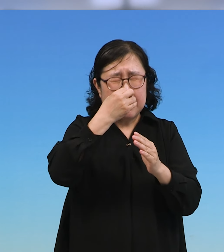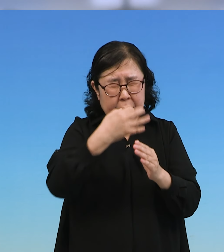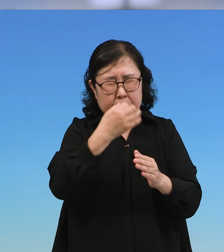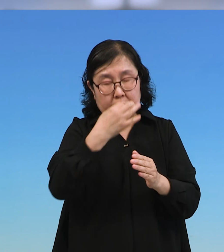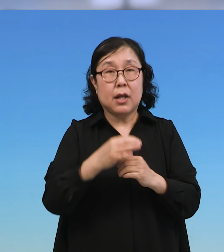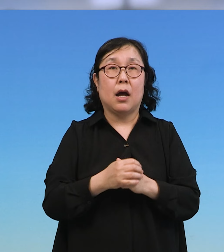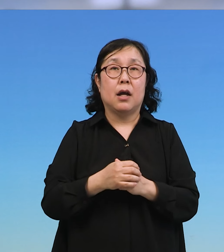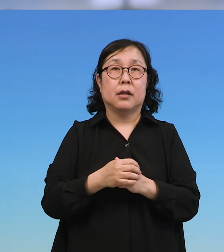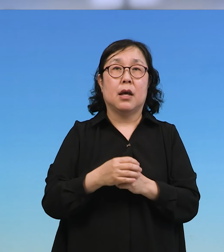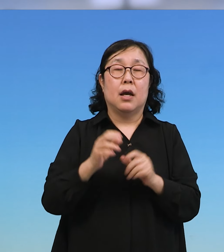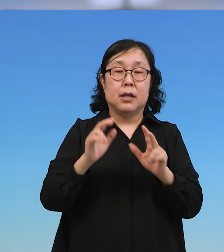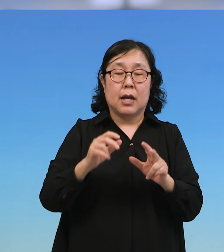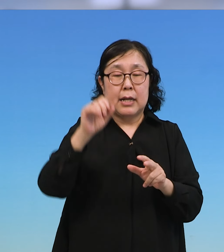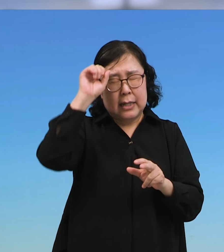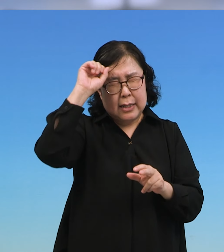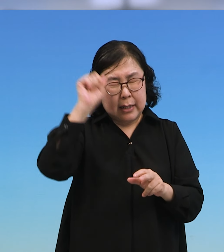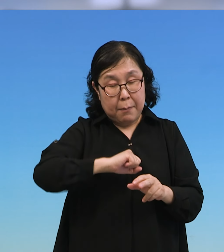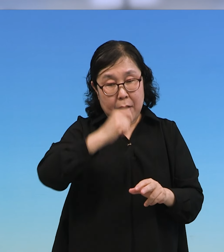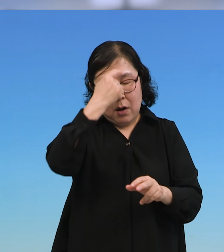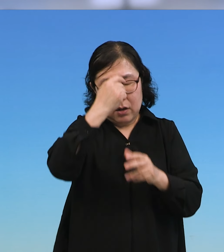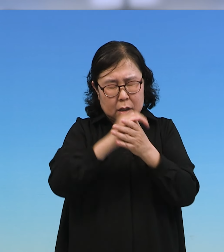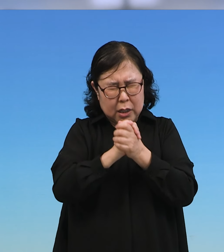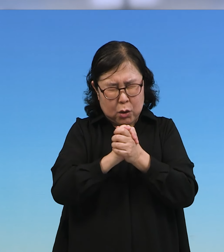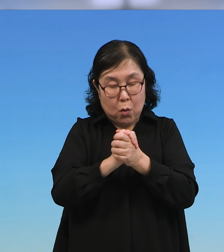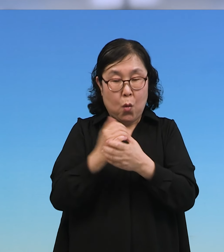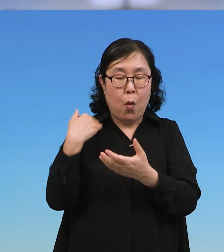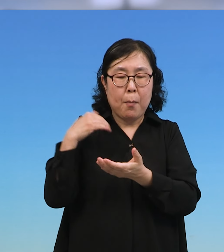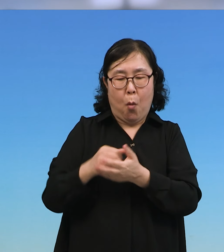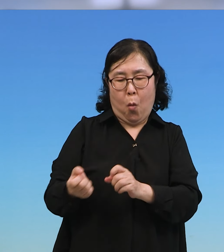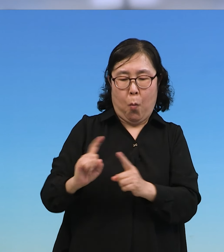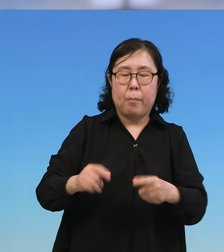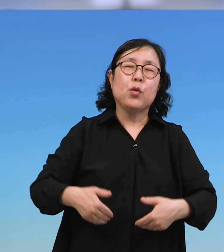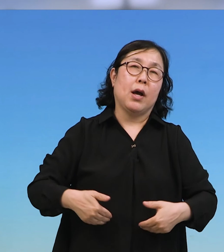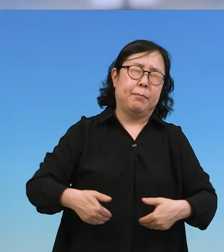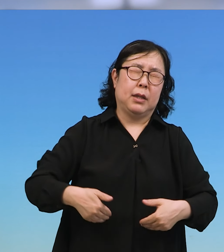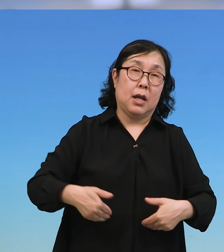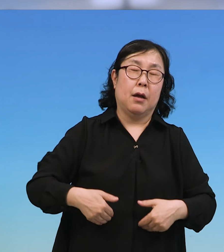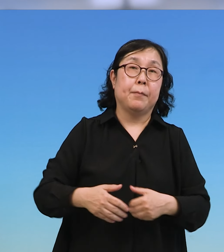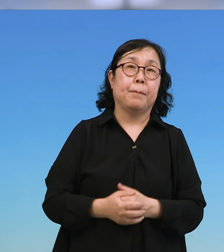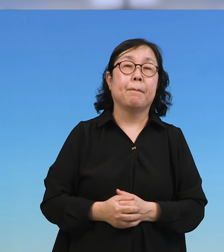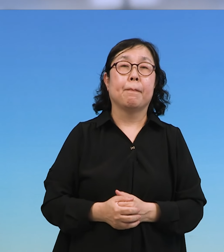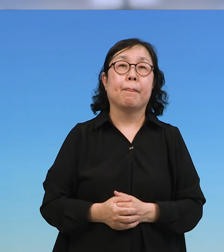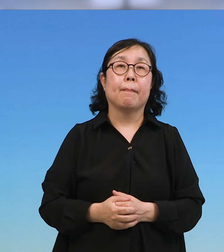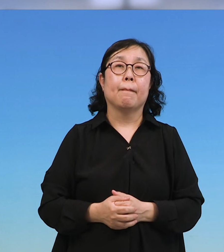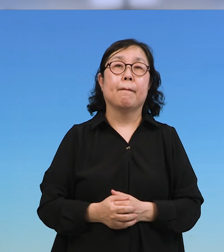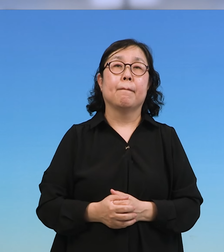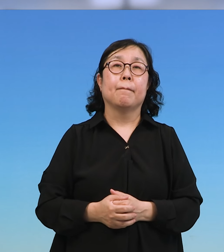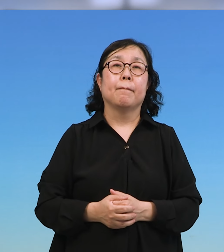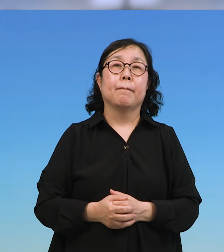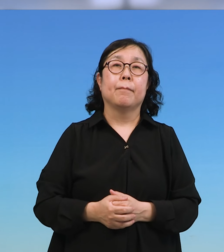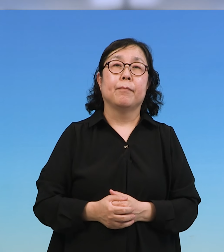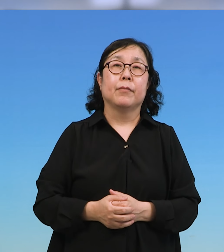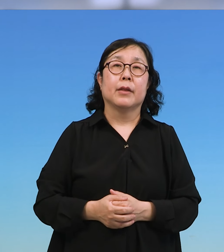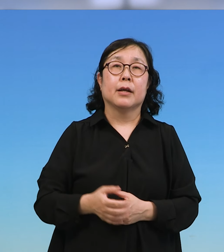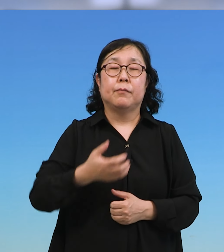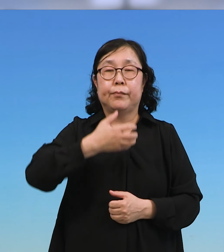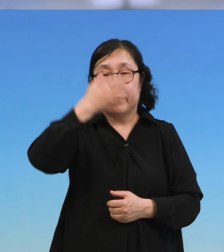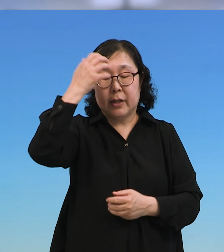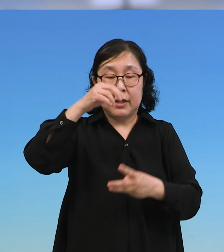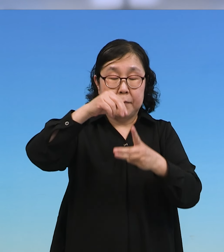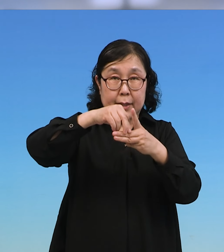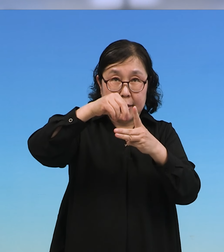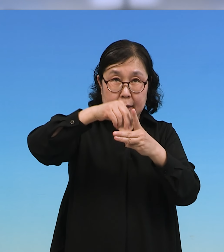모여 하나님 앞에 눈물로 기도하던 그거 다시 회복해야 합니다. 지금 드림센터에서 새벽 기도를